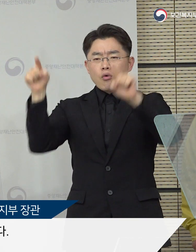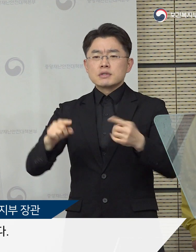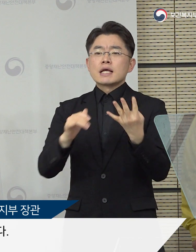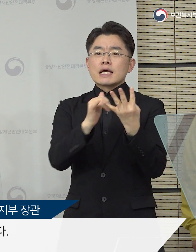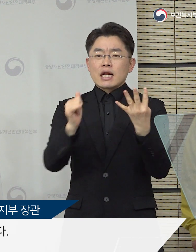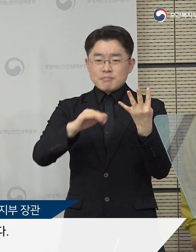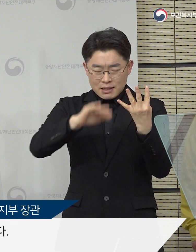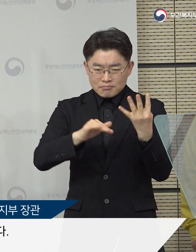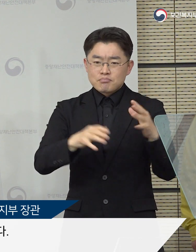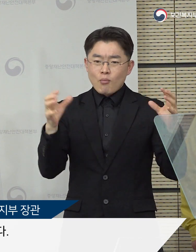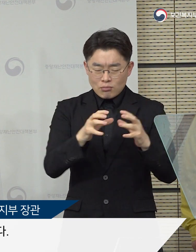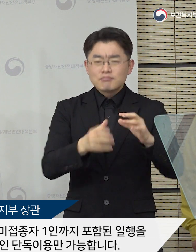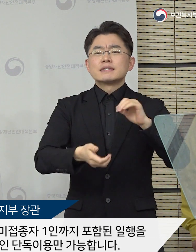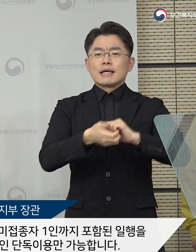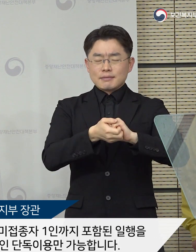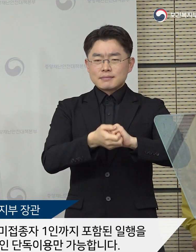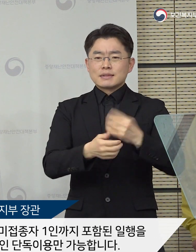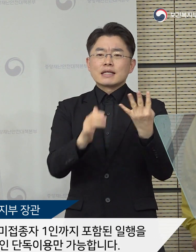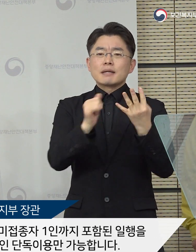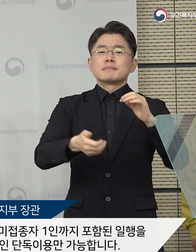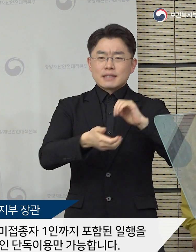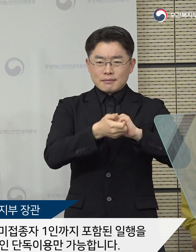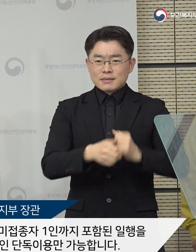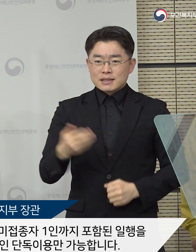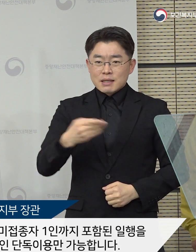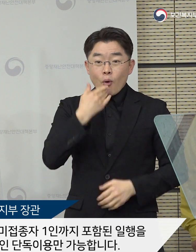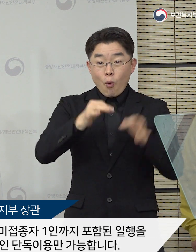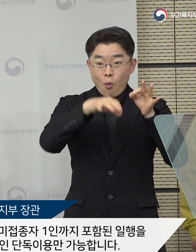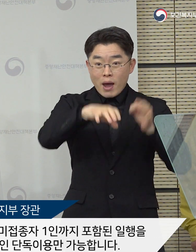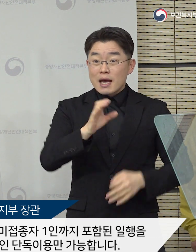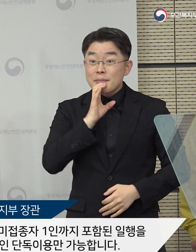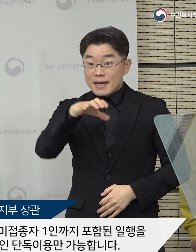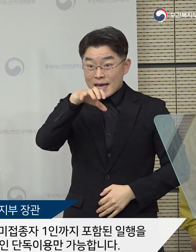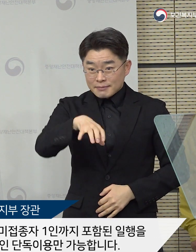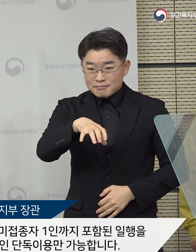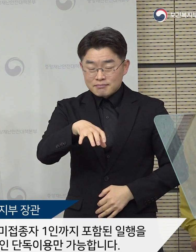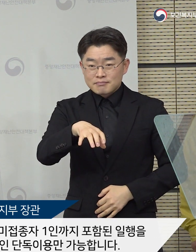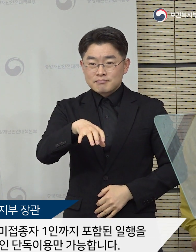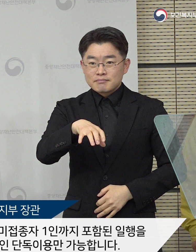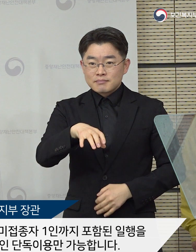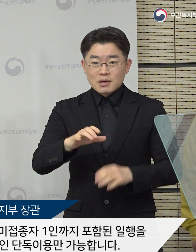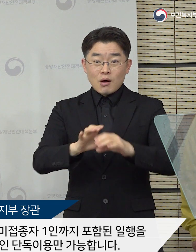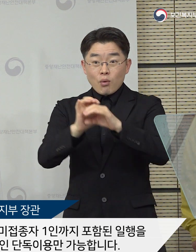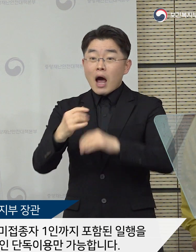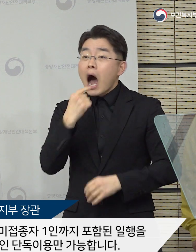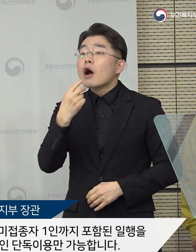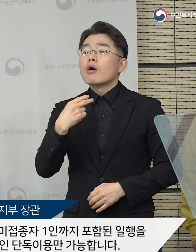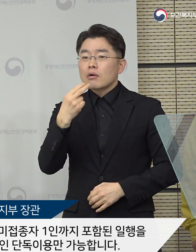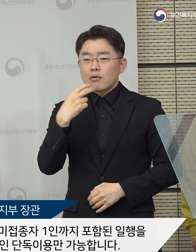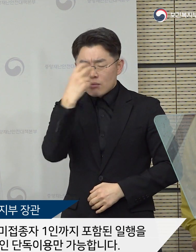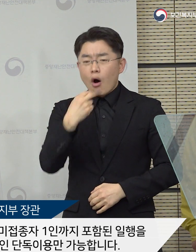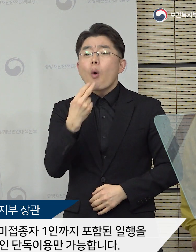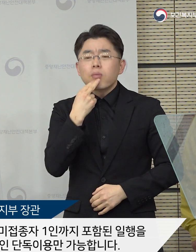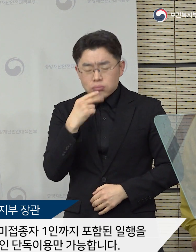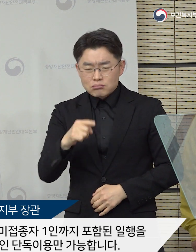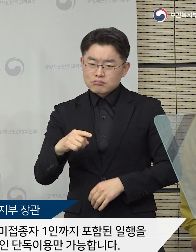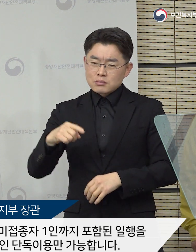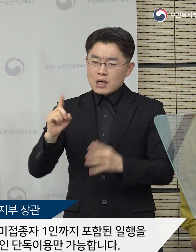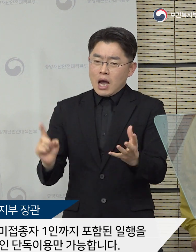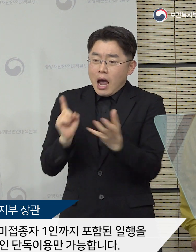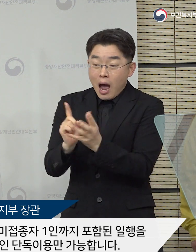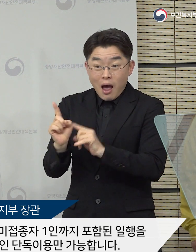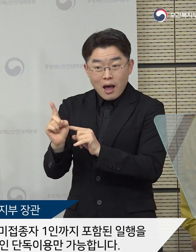4인 이하로 축소합니다. 특히 식당과 카페는 PCR 검사를 받지 않아도 미접종자 1인까지